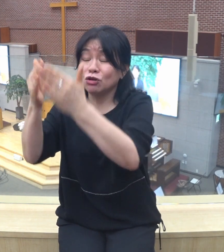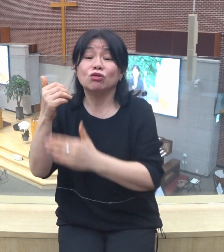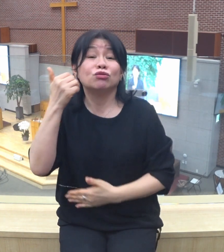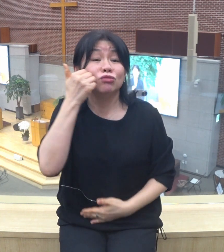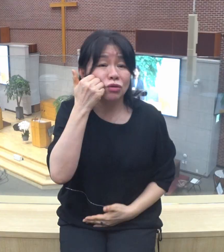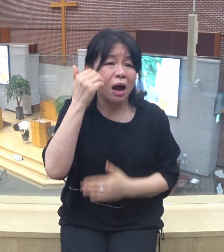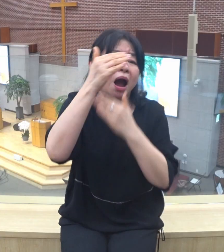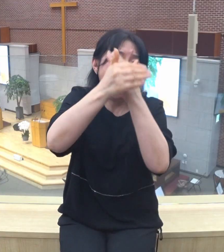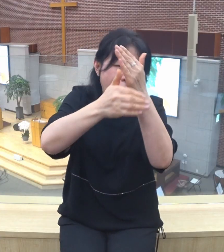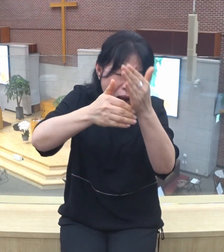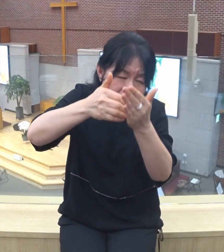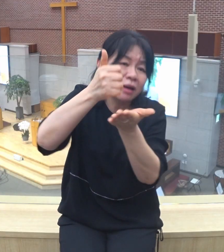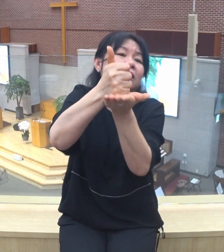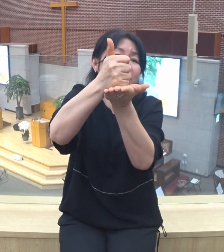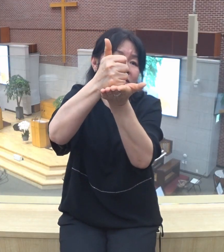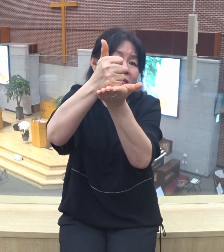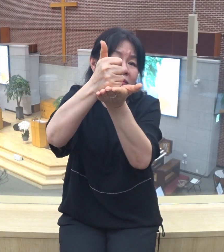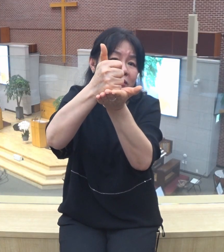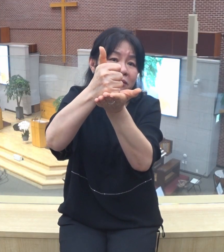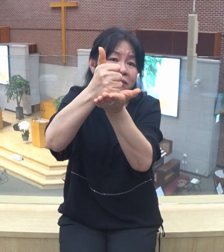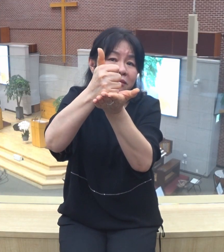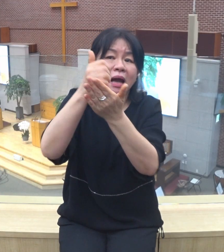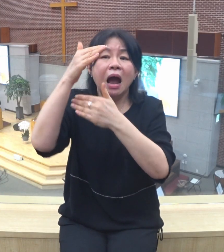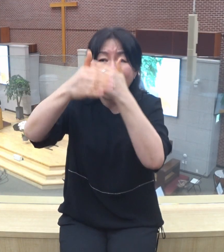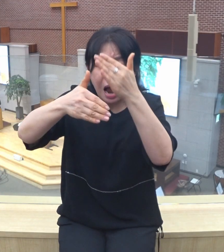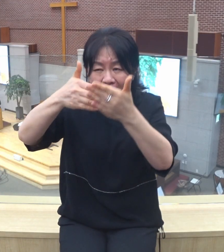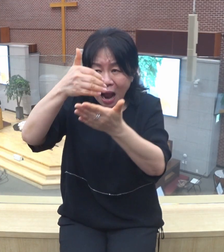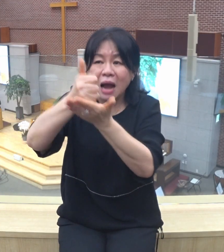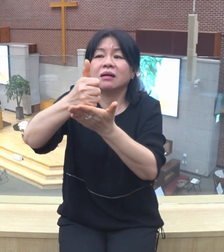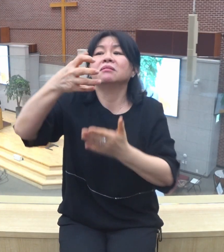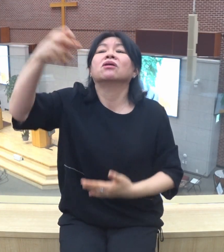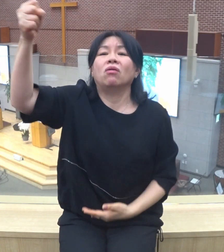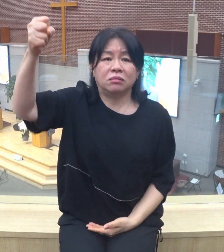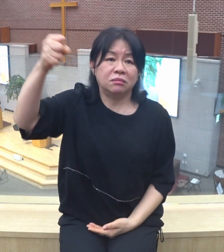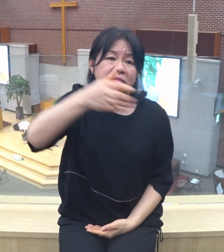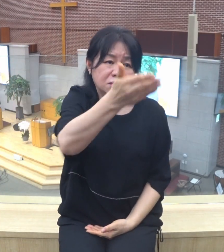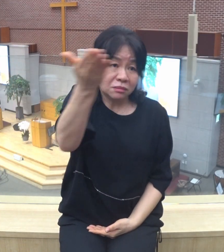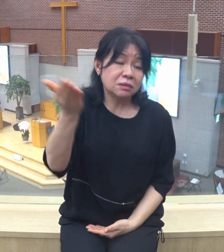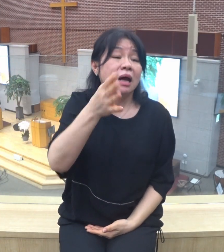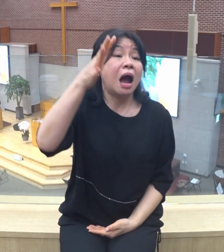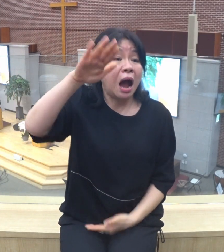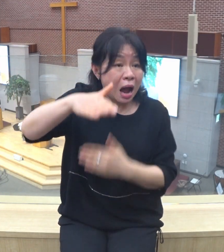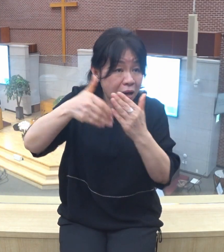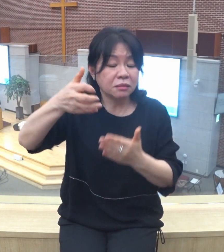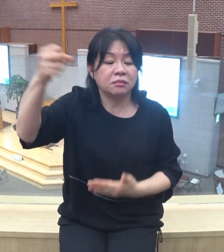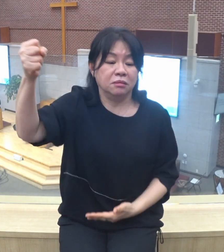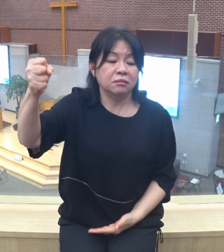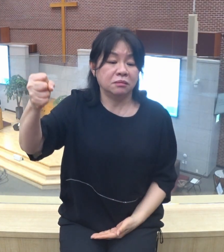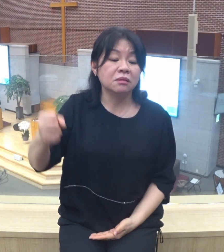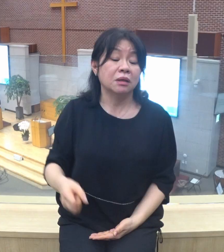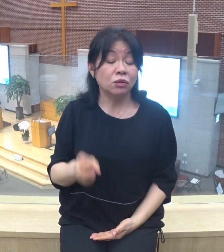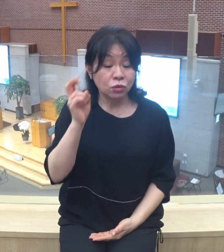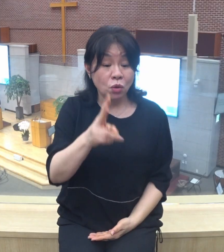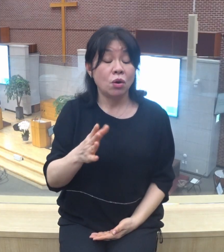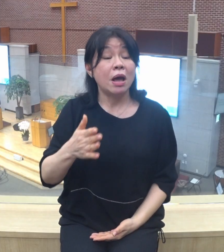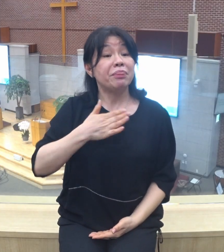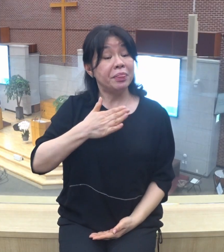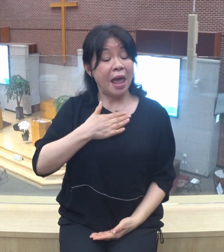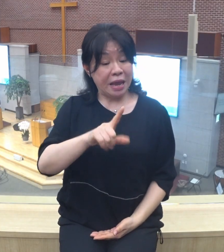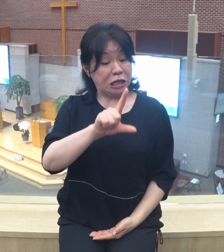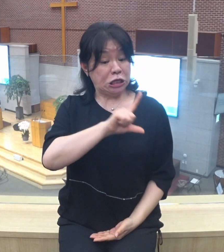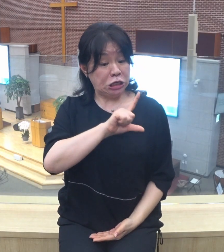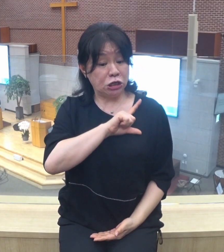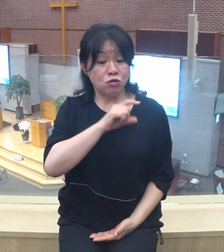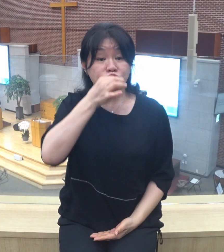속한 사람들이냐면 바로 하나님께 속한 사람들입니다. 자, 7절 말씀입니다. 내